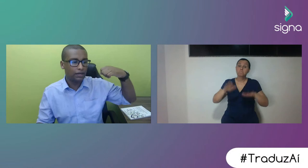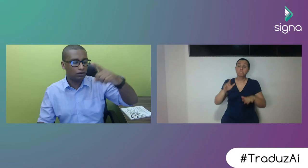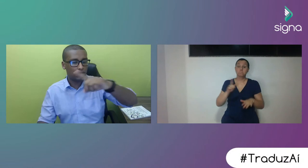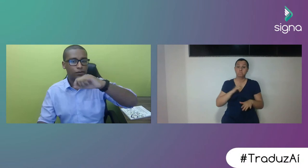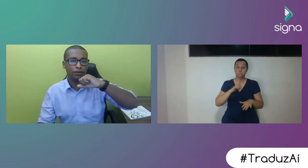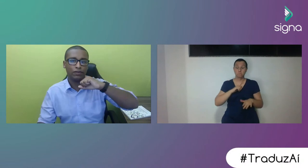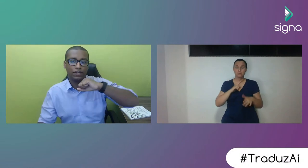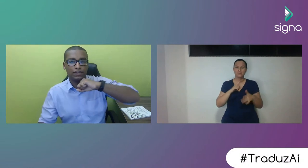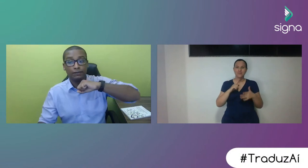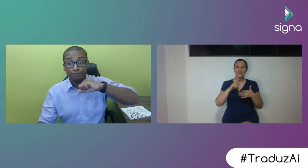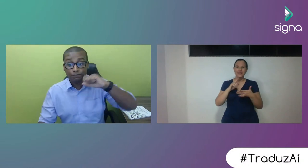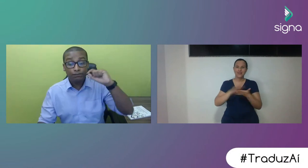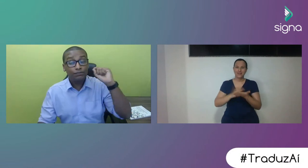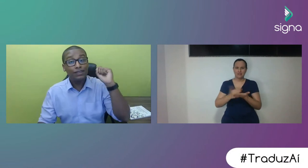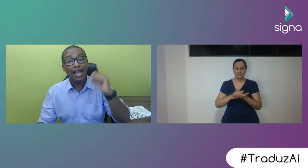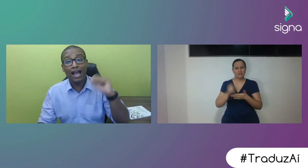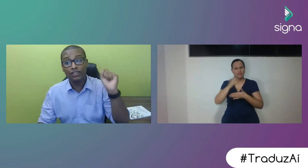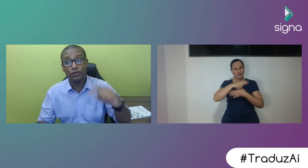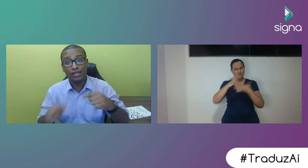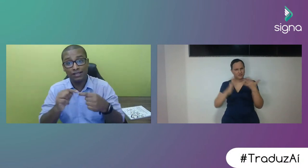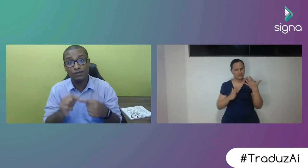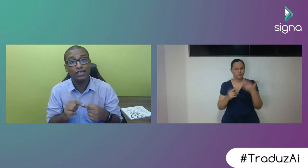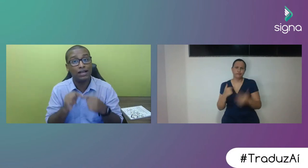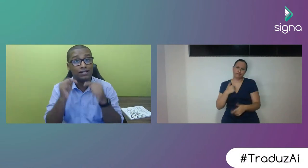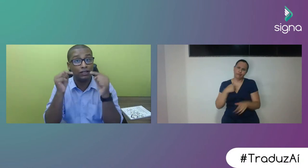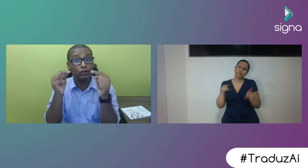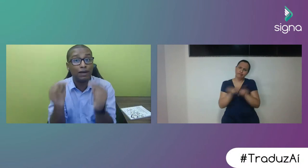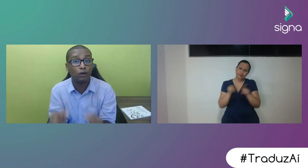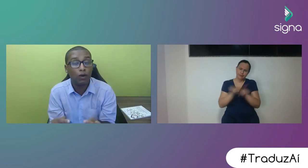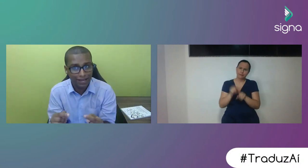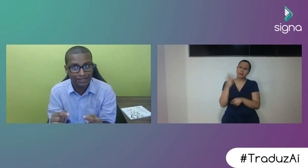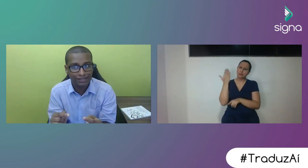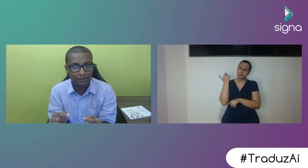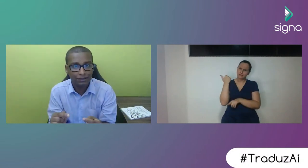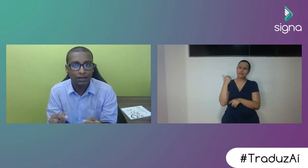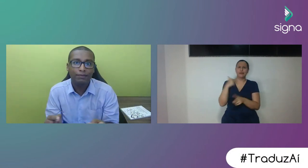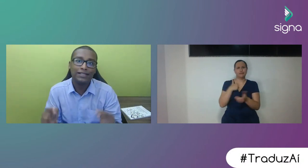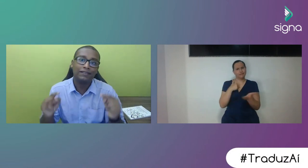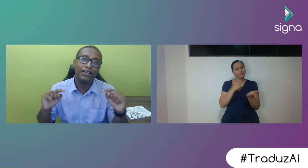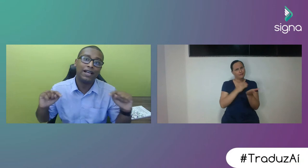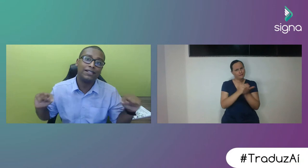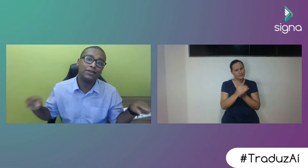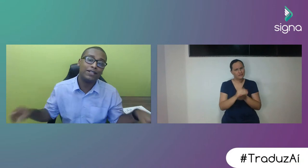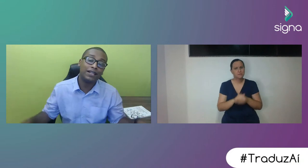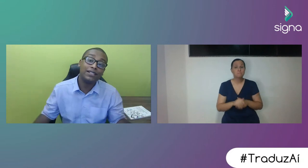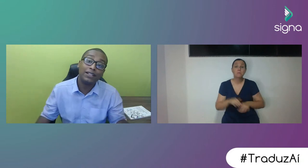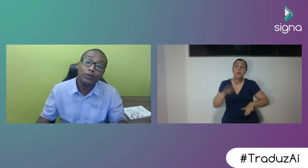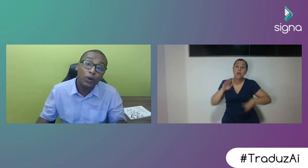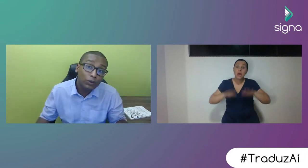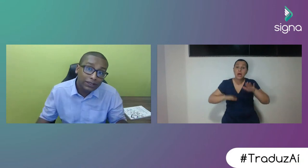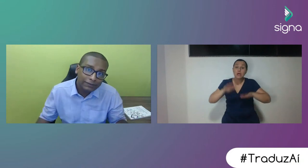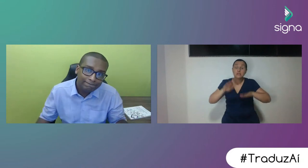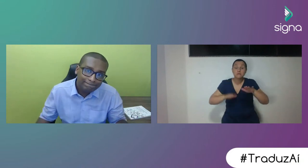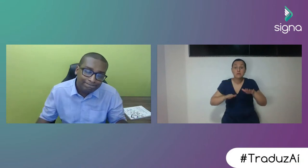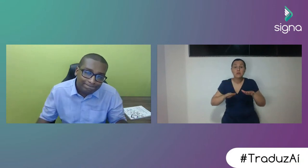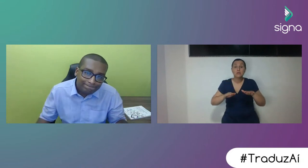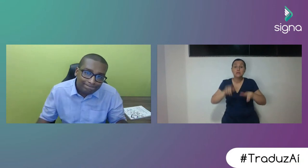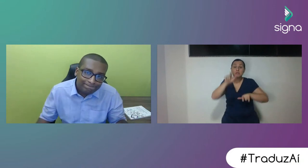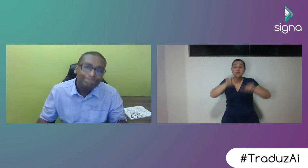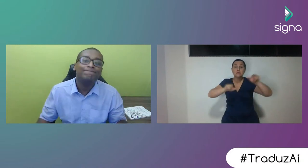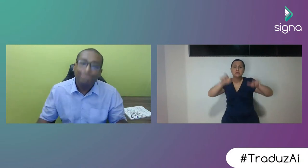eu comecei, eu contei isso para vocês, acham que estão sinalizando uma coisa mas na verdade estão sinalizando